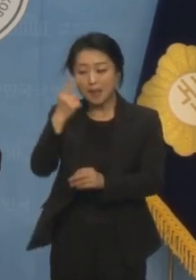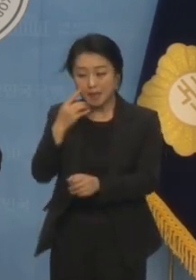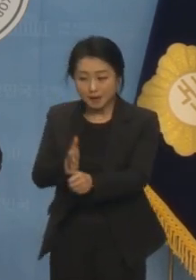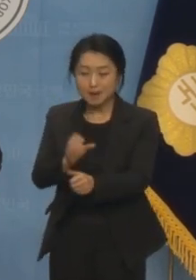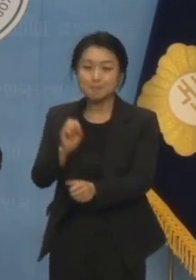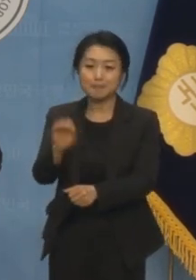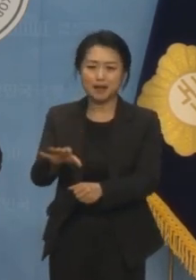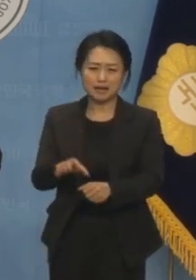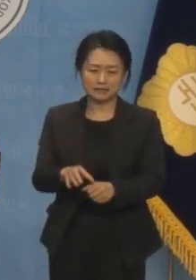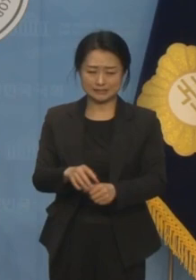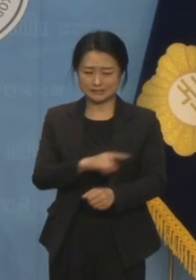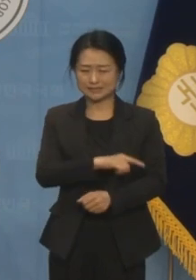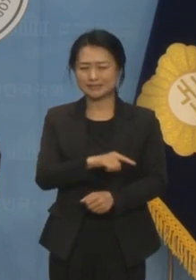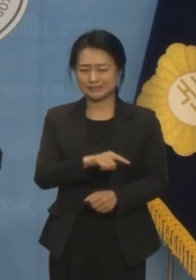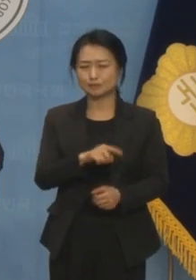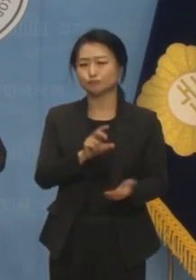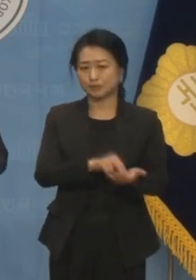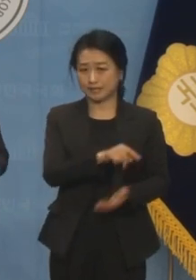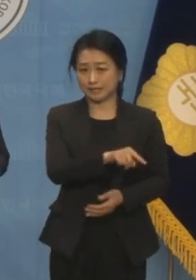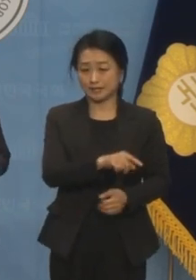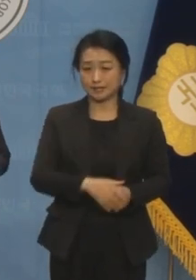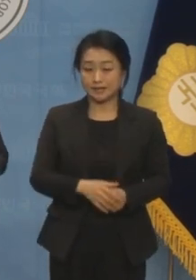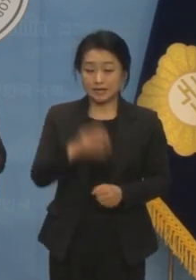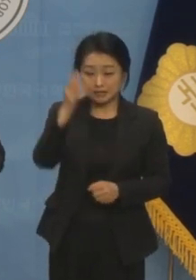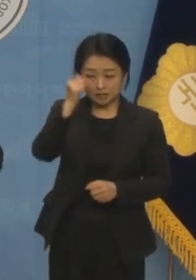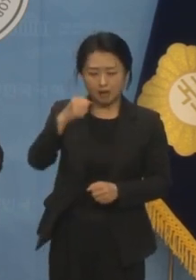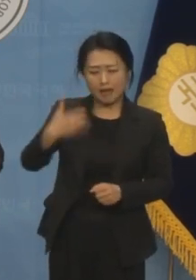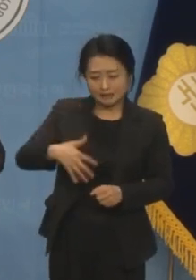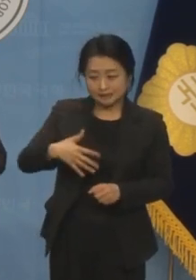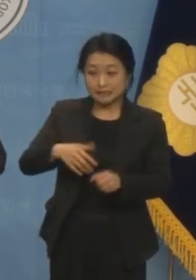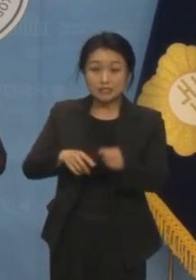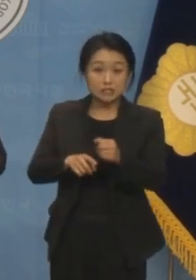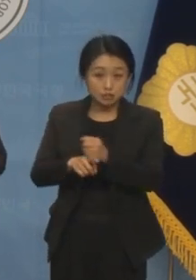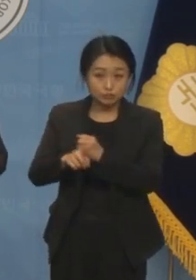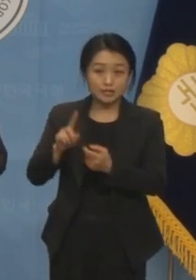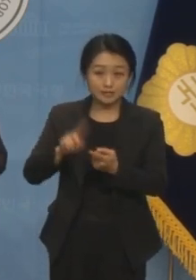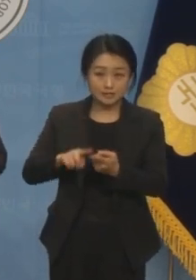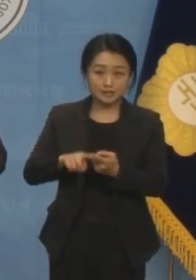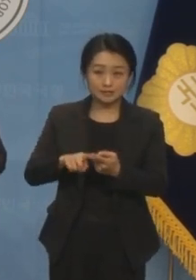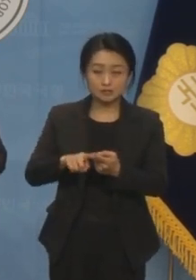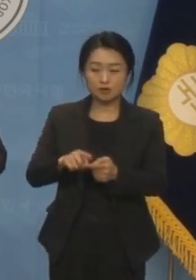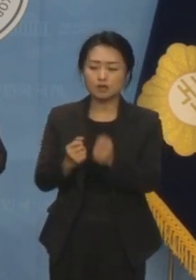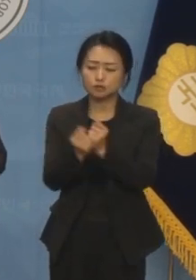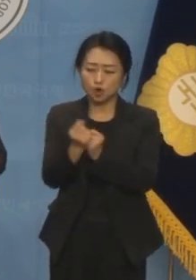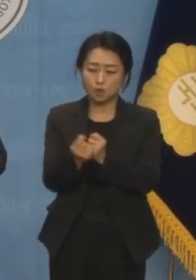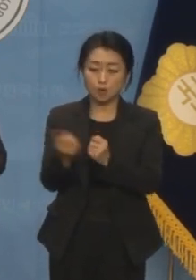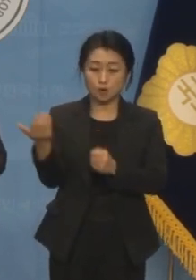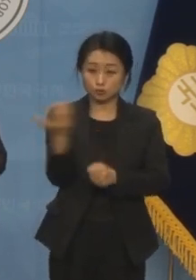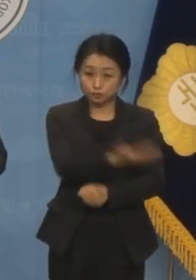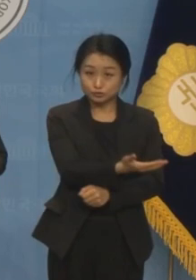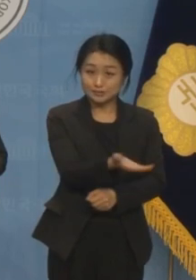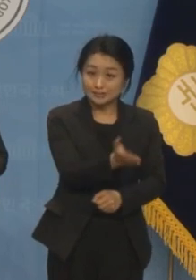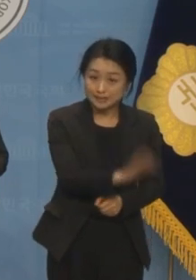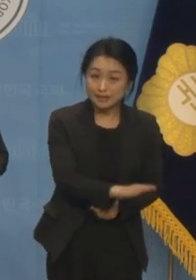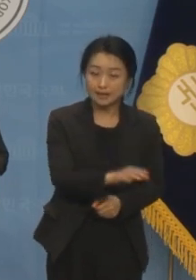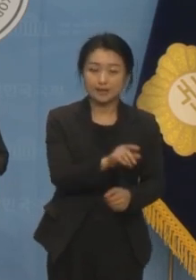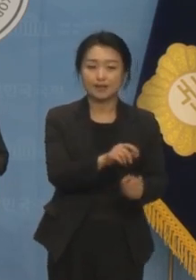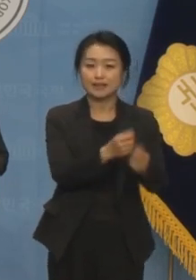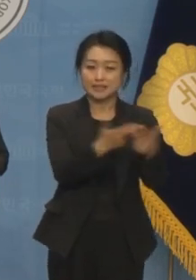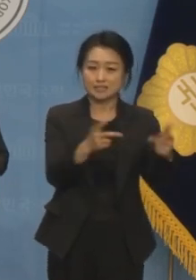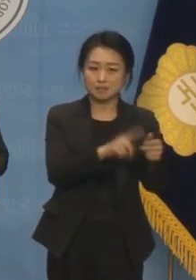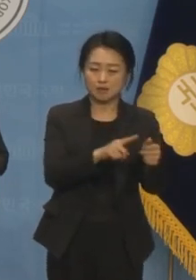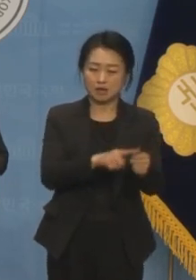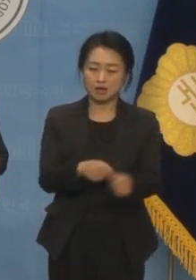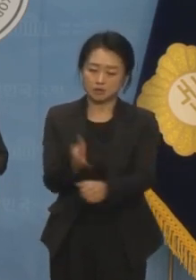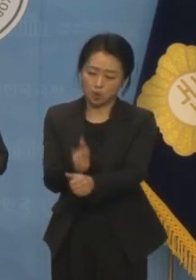했고 특히 기억나지 않는 이유에 대해서 김진성 씨가 분명한 내용을 가지고 설명을 했습니다. 그럼에도 불구하고 같은